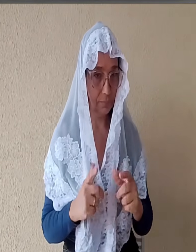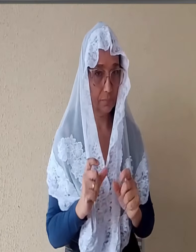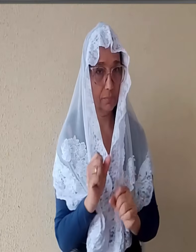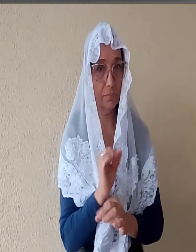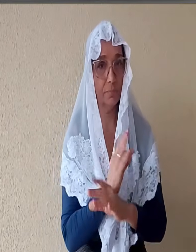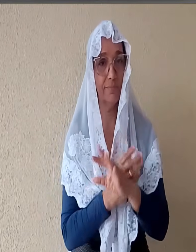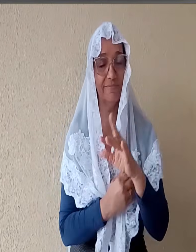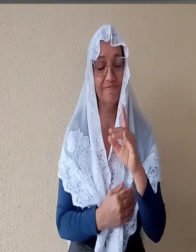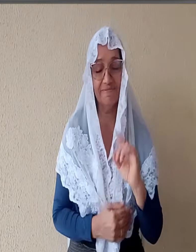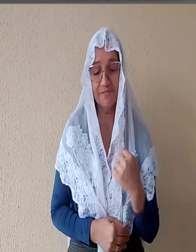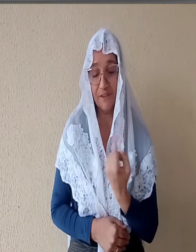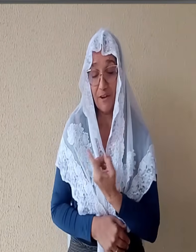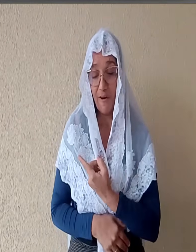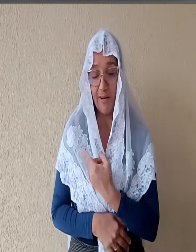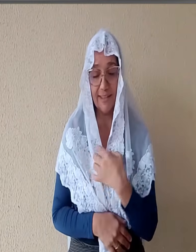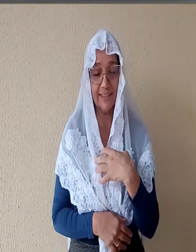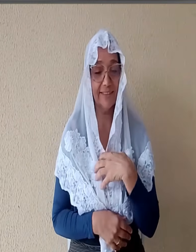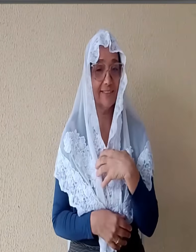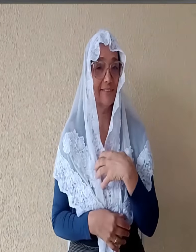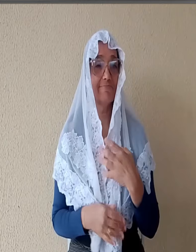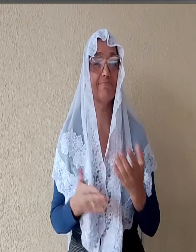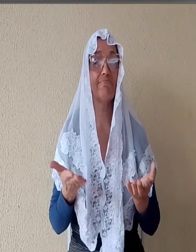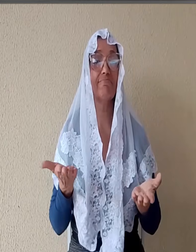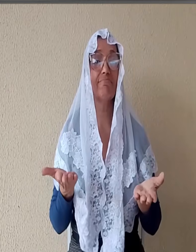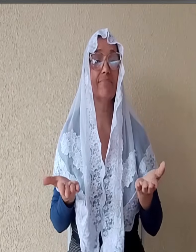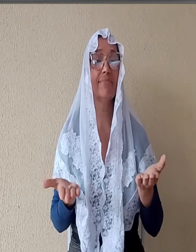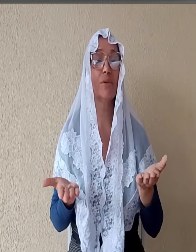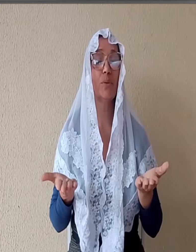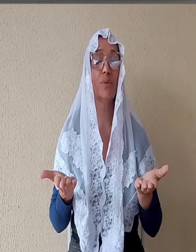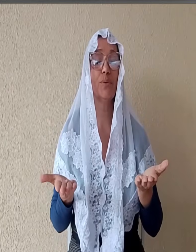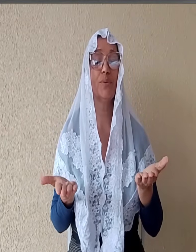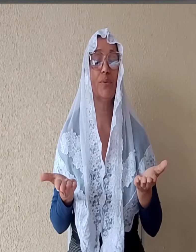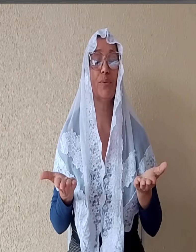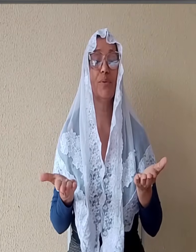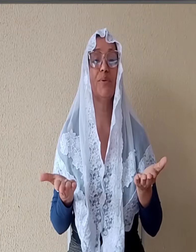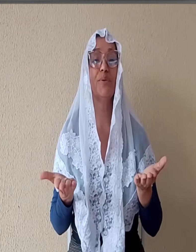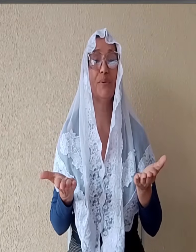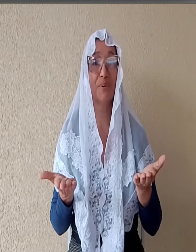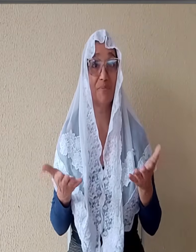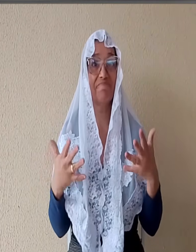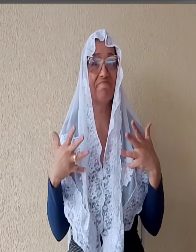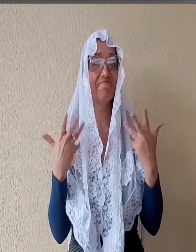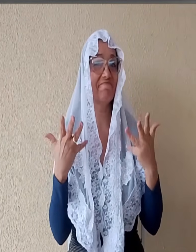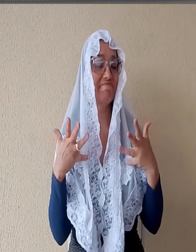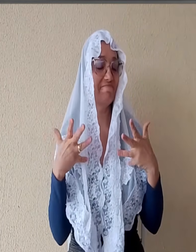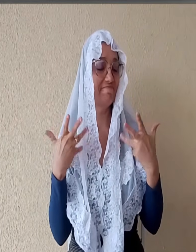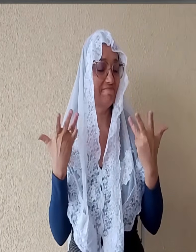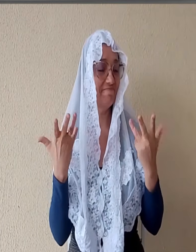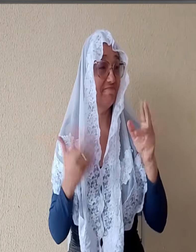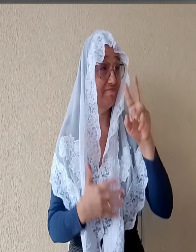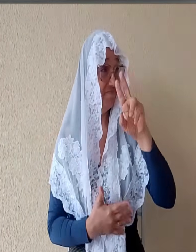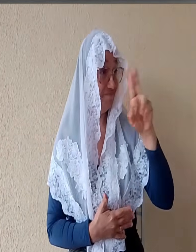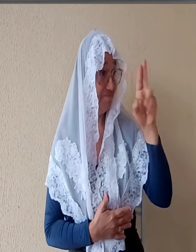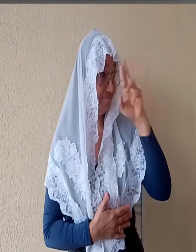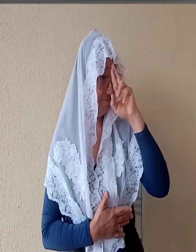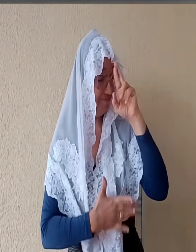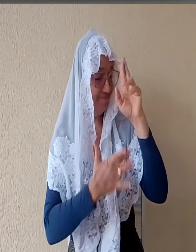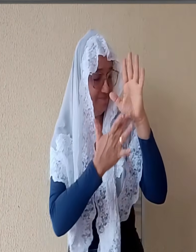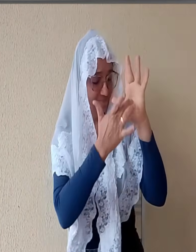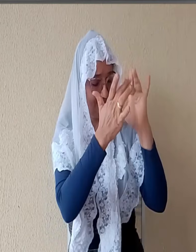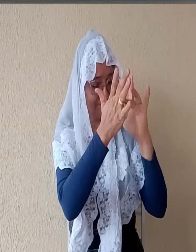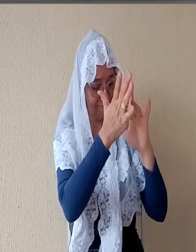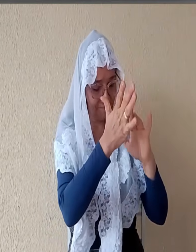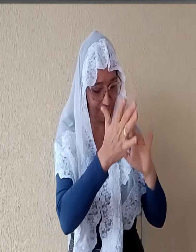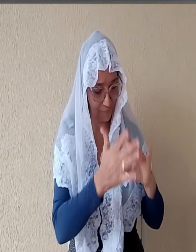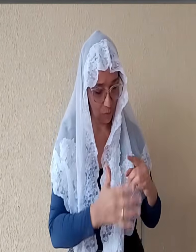para vencer mais uma vez uma Glória a Deus. em nome do Senhor Jesus. Pai glorioso e santo, ainda falta o hino para